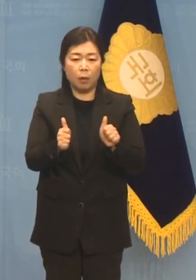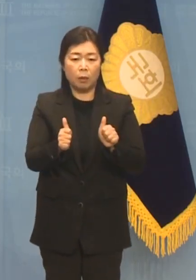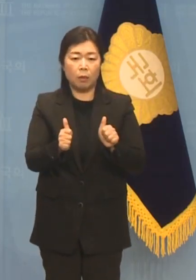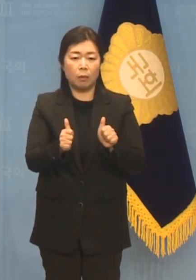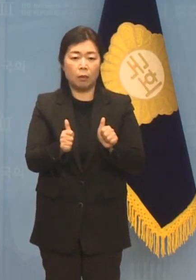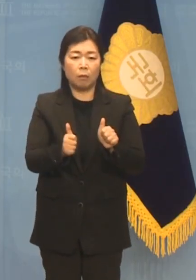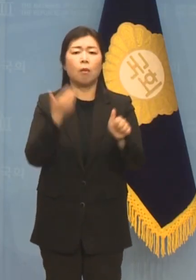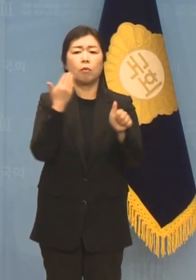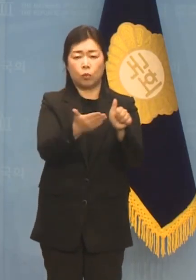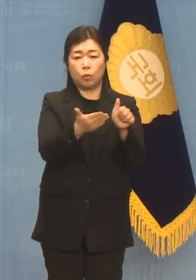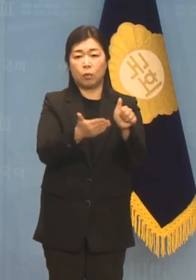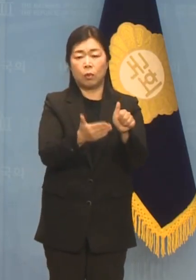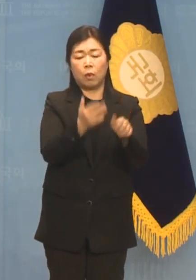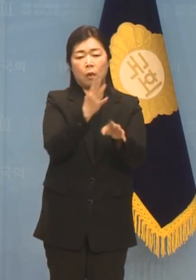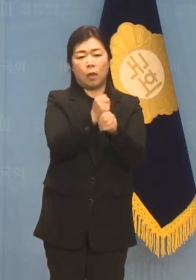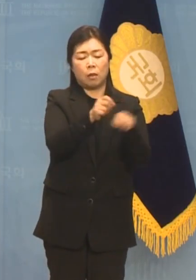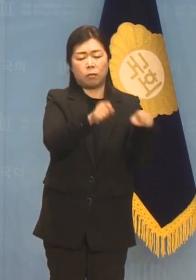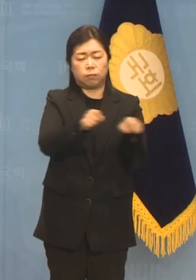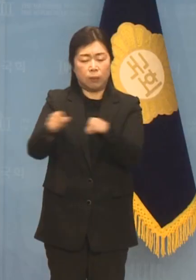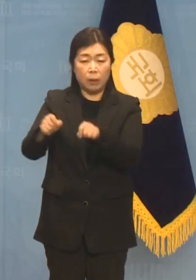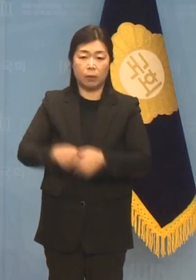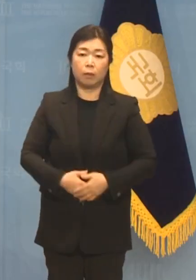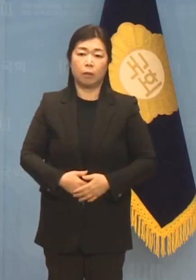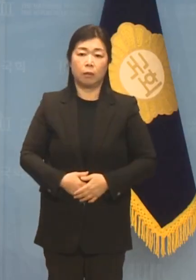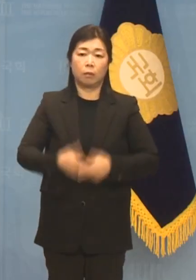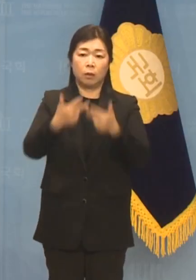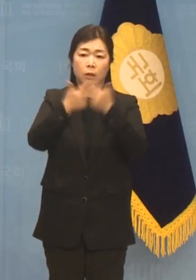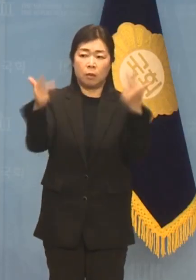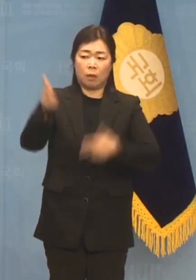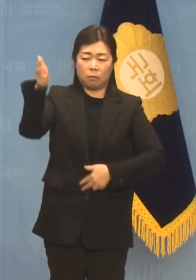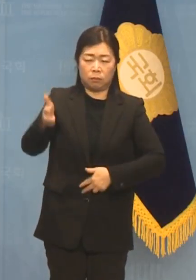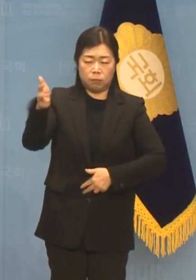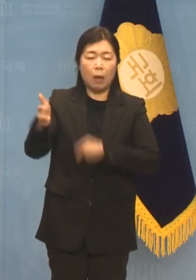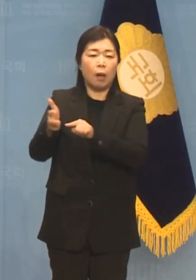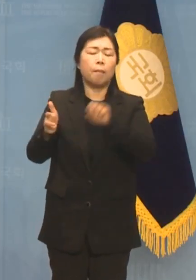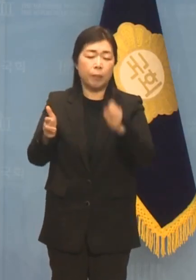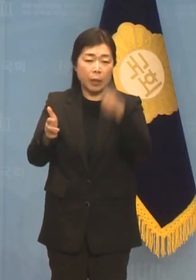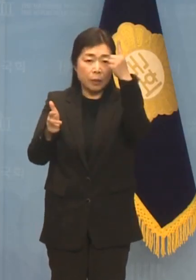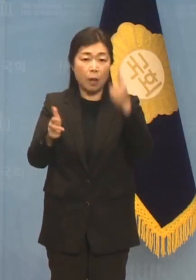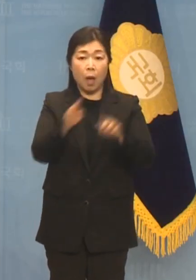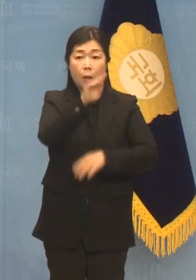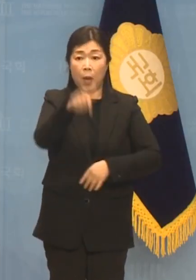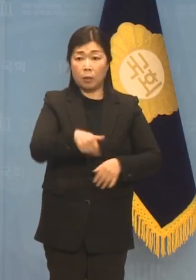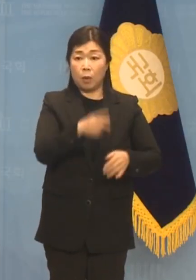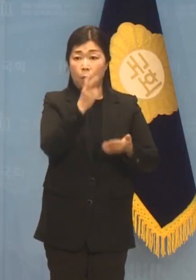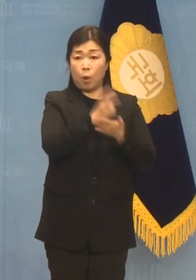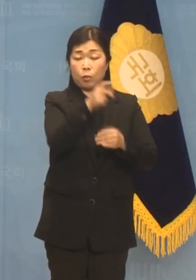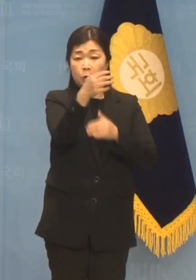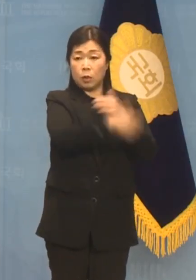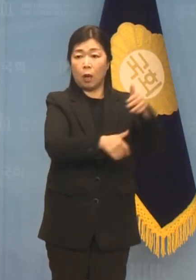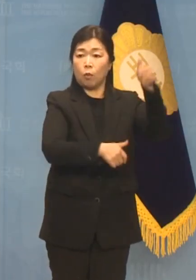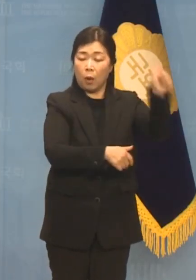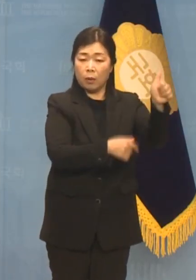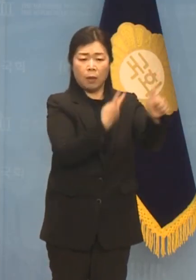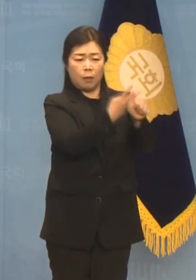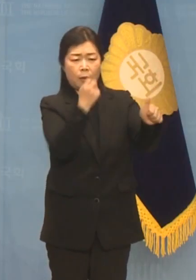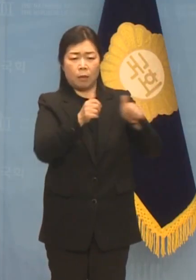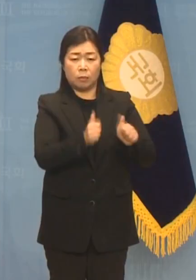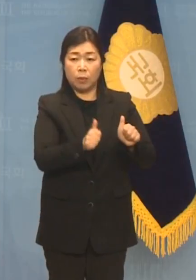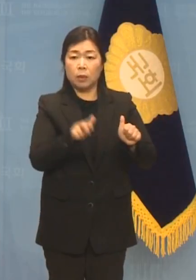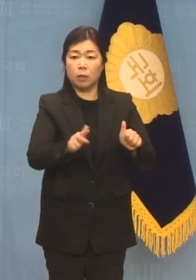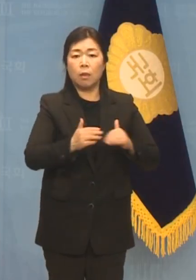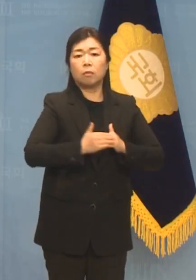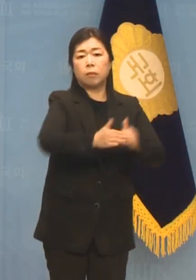열었습니다. 이재명 대표를 째려보았다는 이유로 탄핵된 박성재 법무부 장관 탄핵 심판은